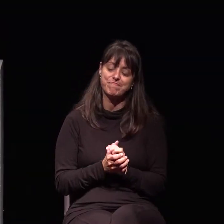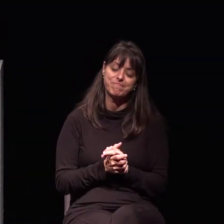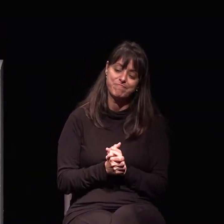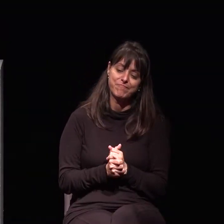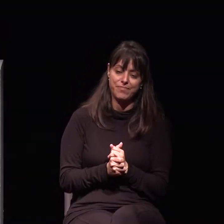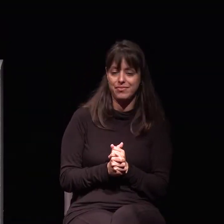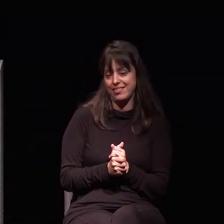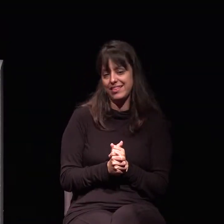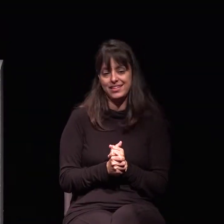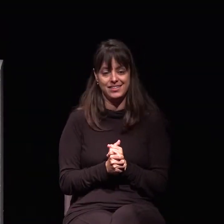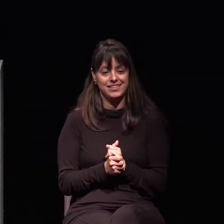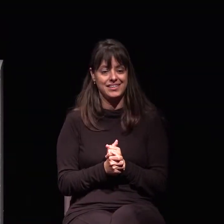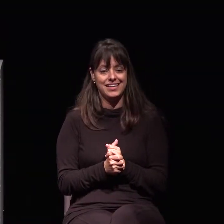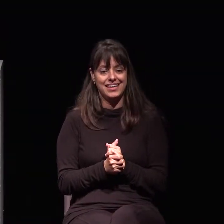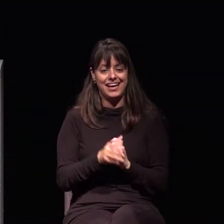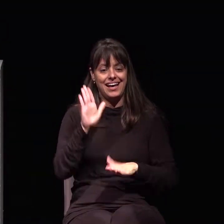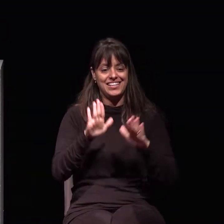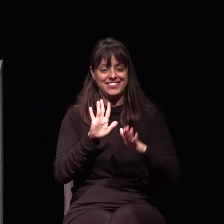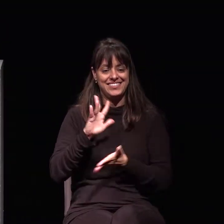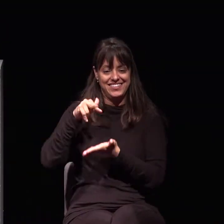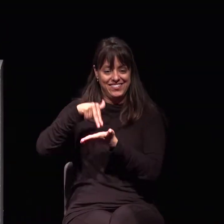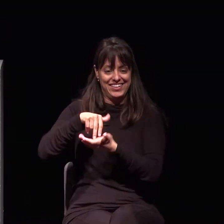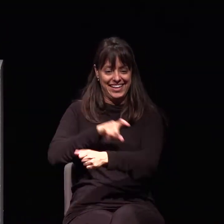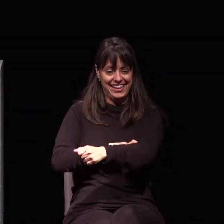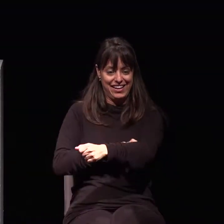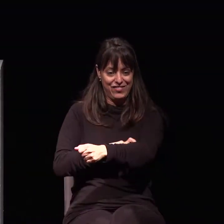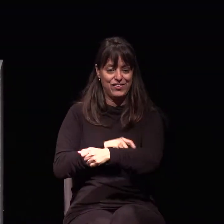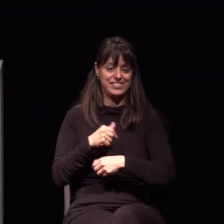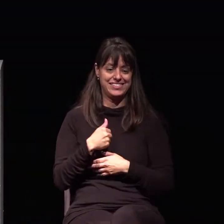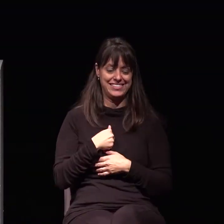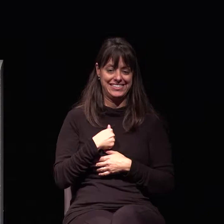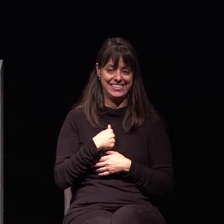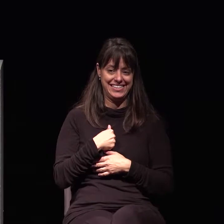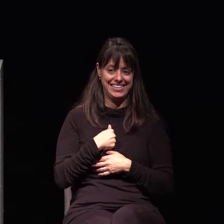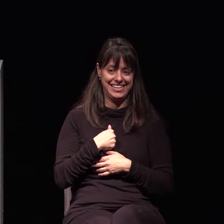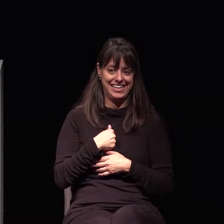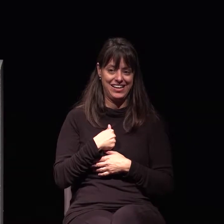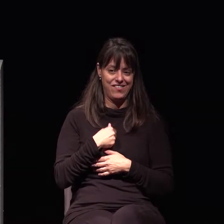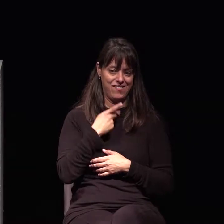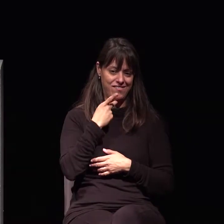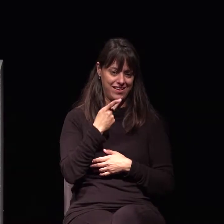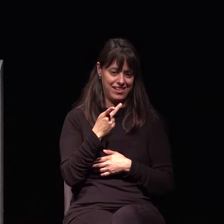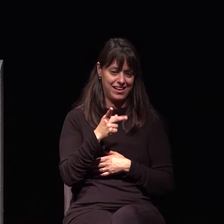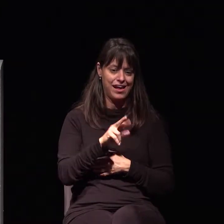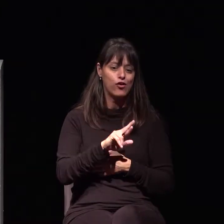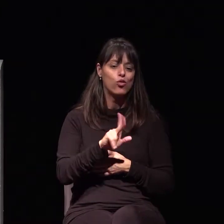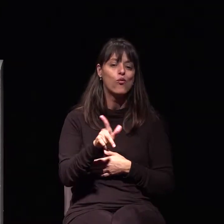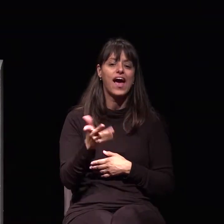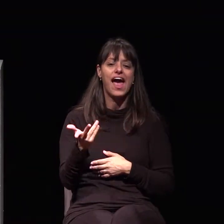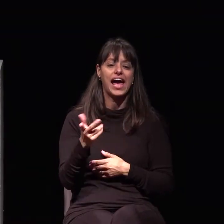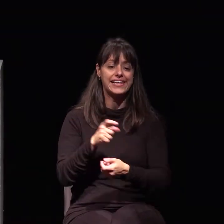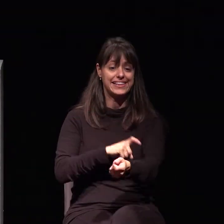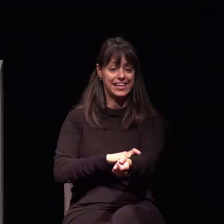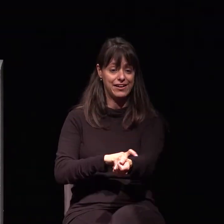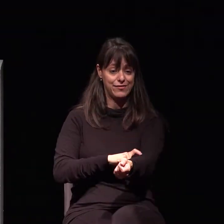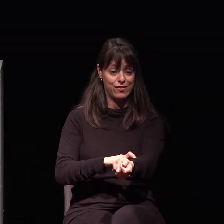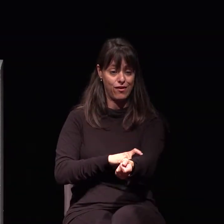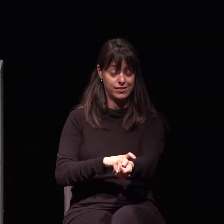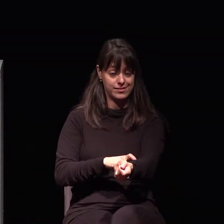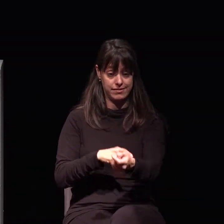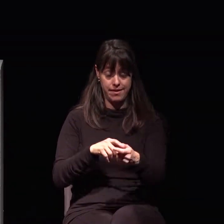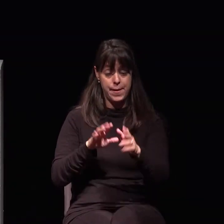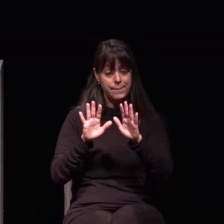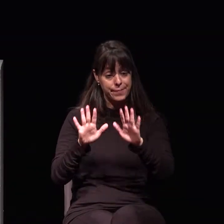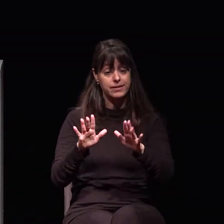todo mundo aqui que vem falar fica nervosa, né? Todas as pessoas. Mas eu queria dizer o seguinte: não é questão de nervosa, não. Eu estou tratando um